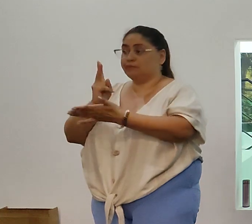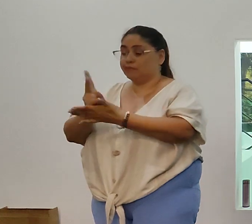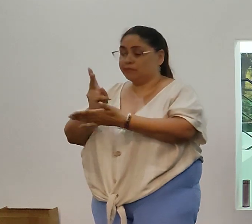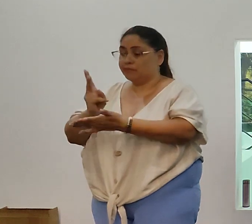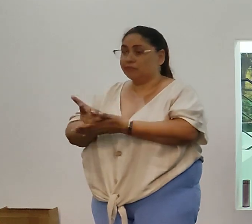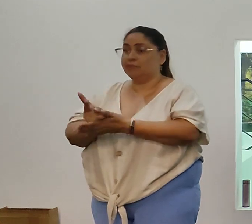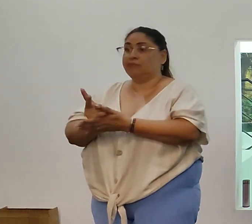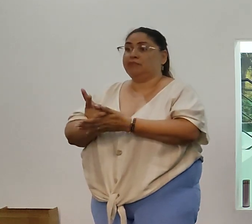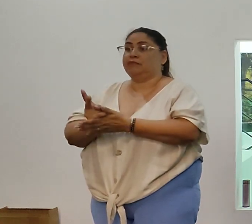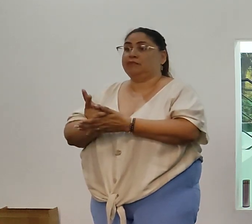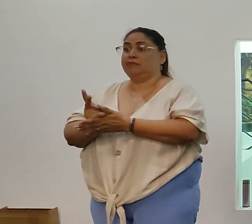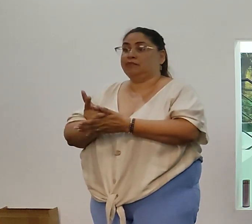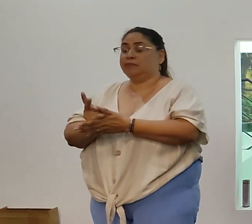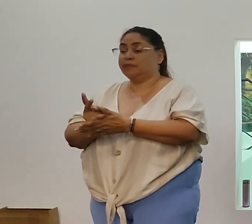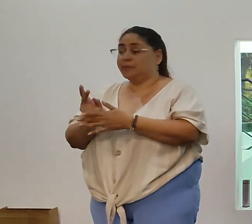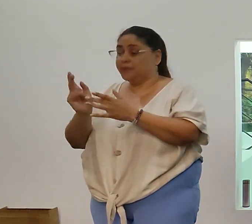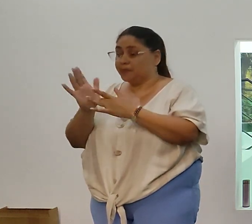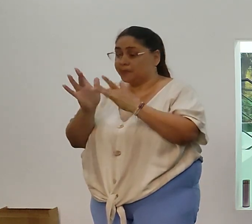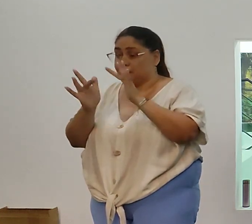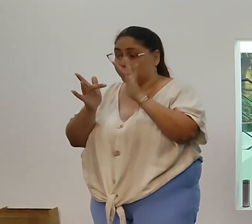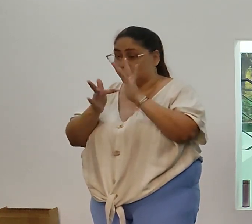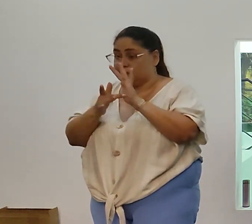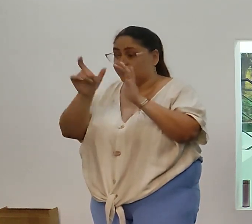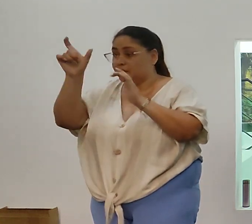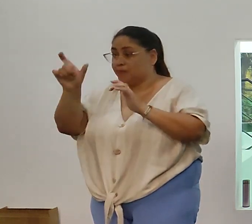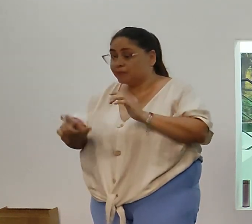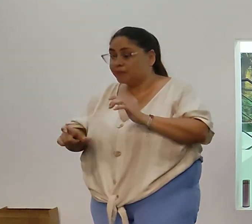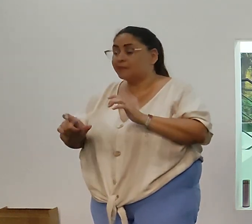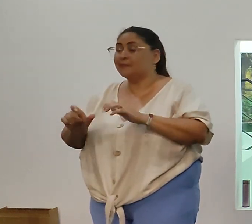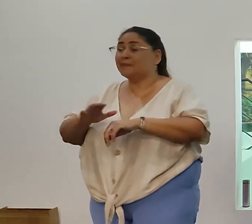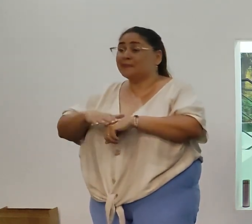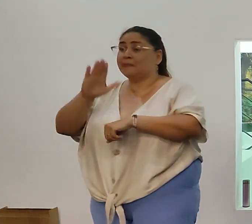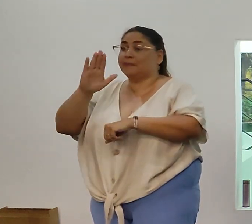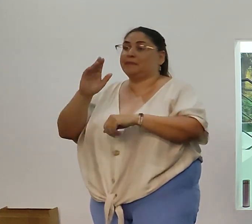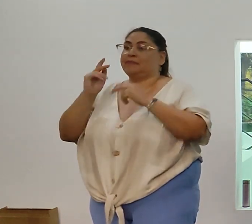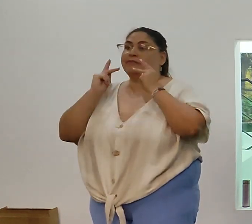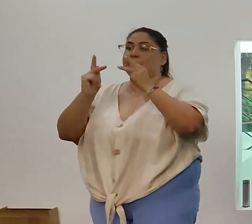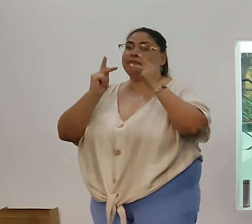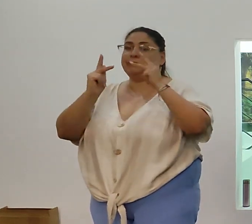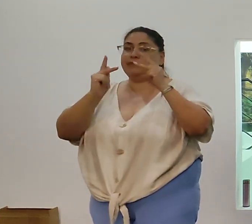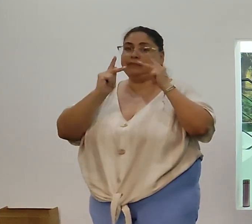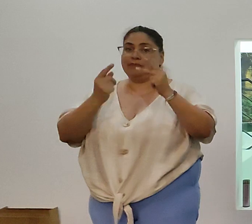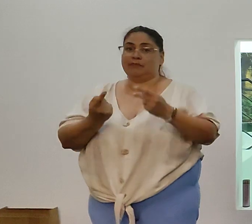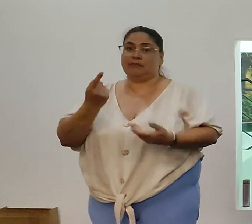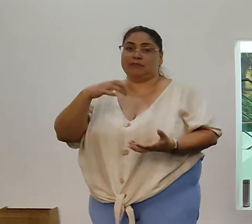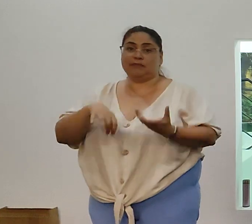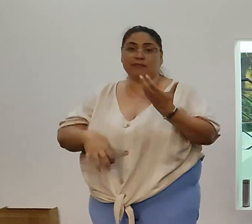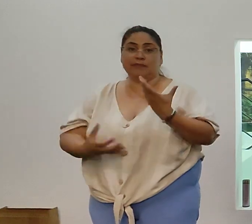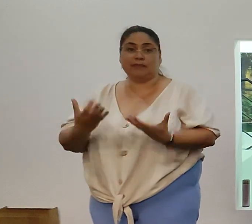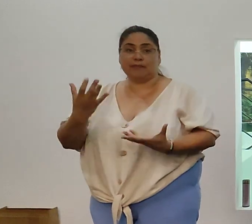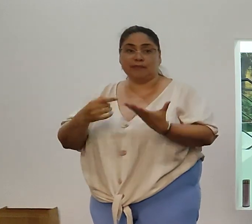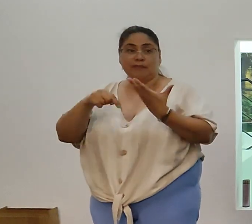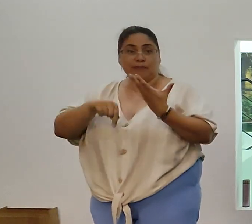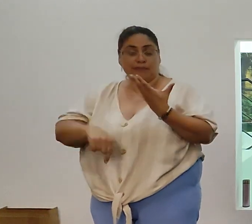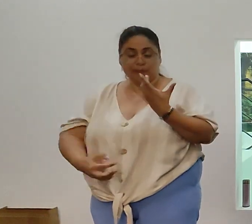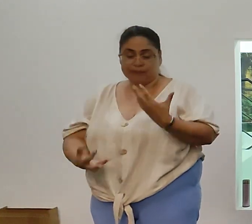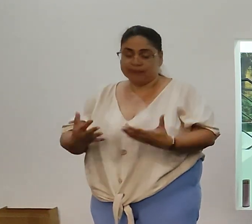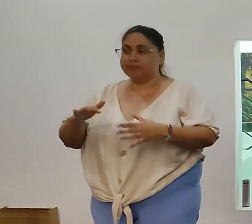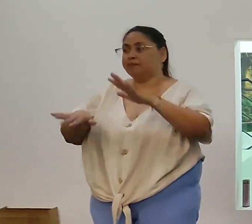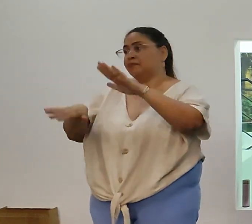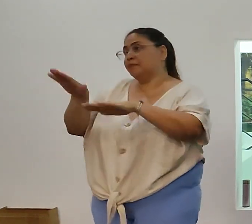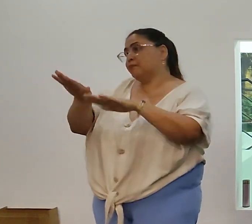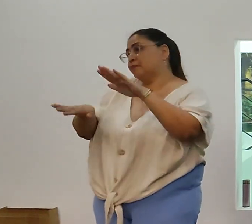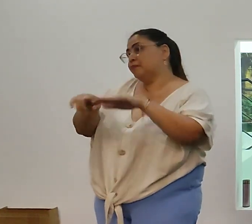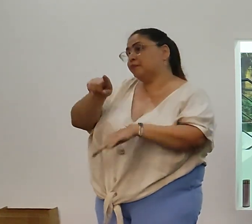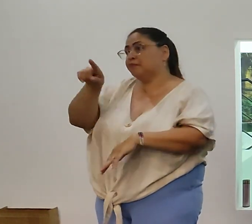da Bíblia que mais abordou o tema sobre o inferno. Talvez você está aqui essa noite e não tenha